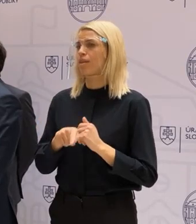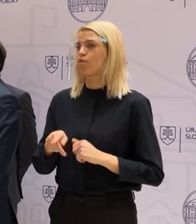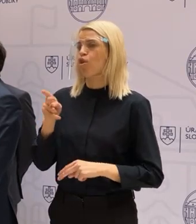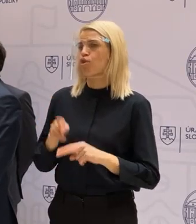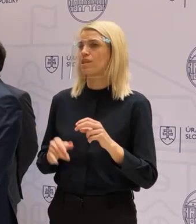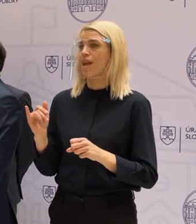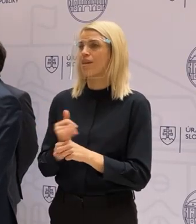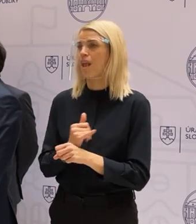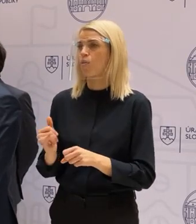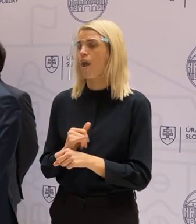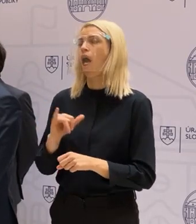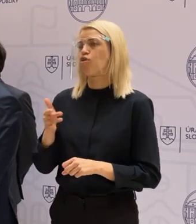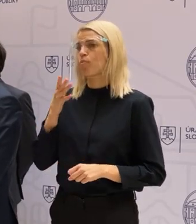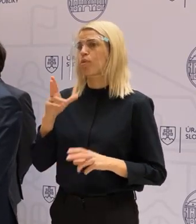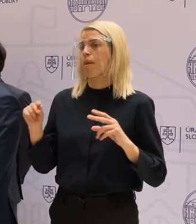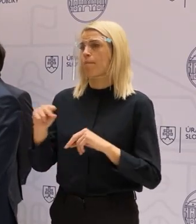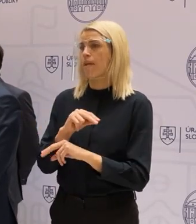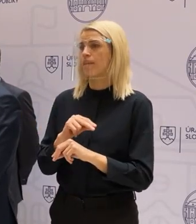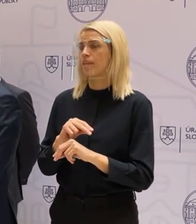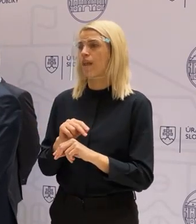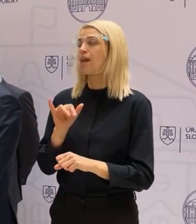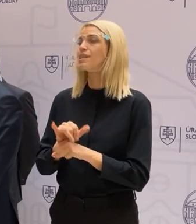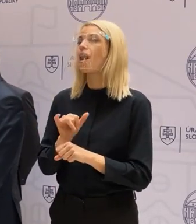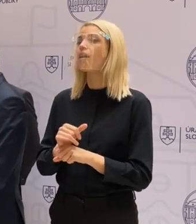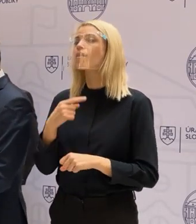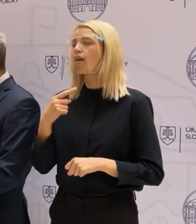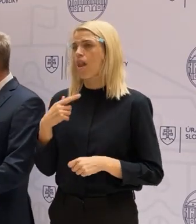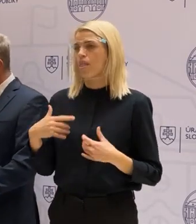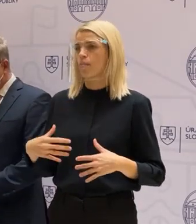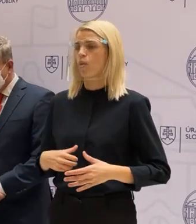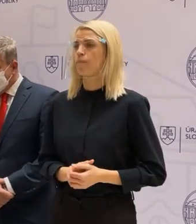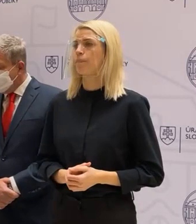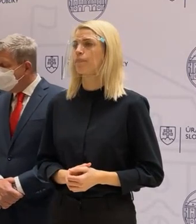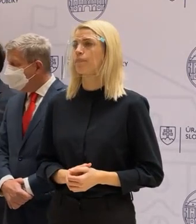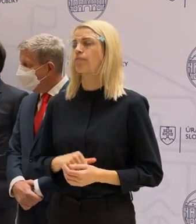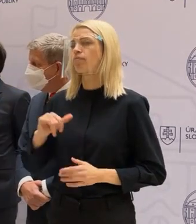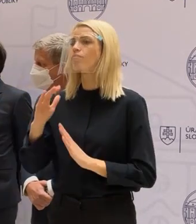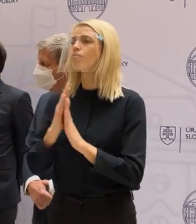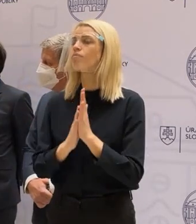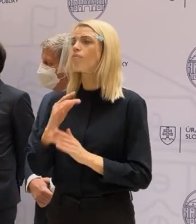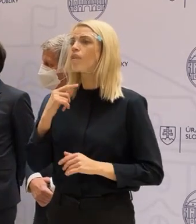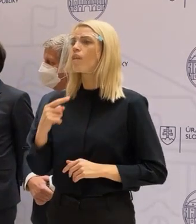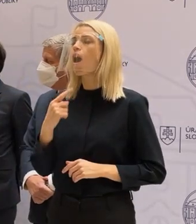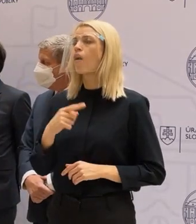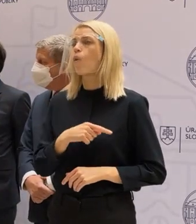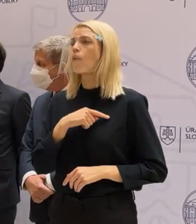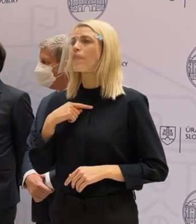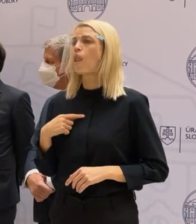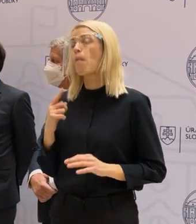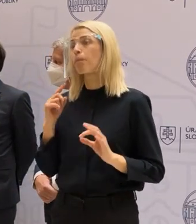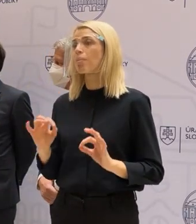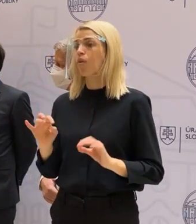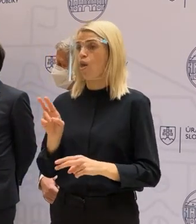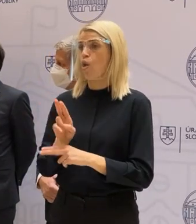zmena legislatívy, o tom sa ešte budeme baviť, predpokladám. Zatiaľ o tom reč asi nebolo. Zatiaľ nie. Ak by ste ešte mohli povedať, ako dlho sa predpokladá, že